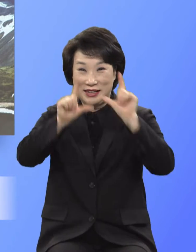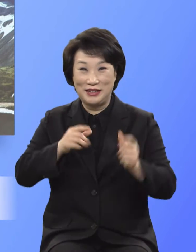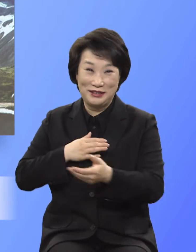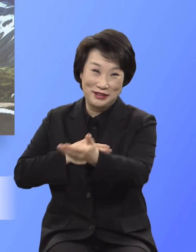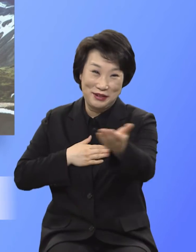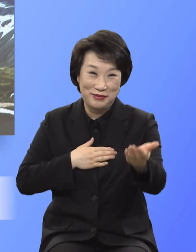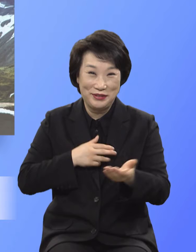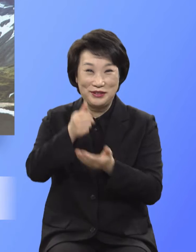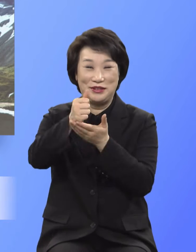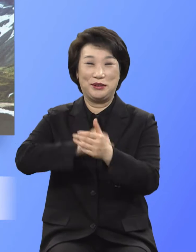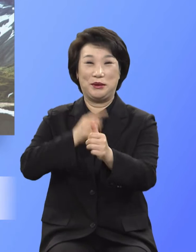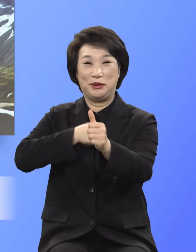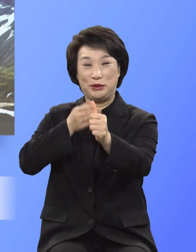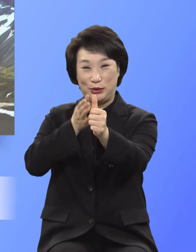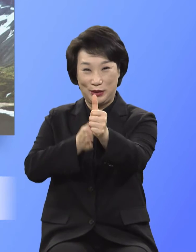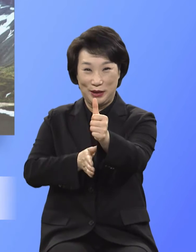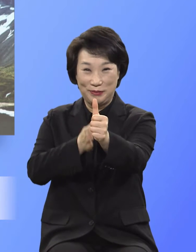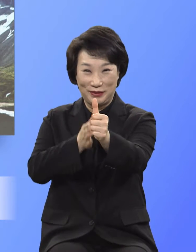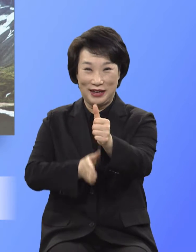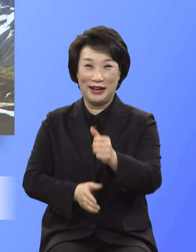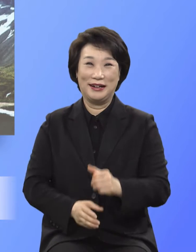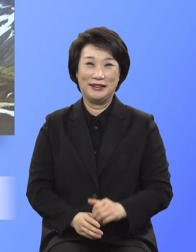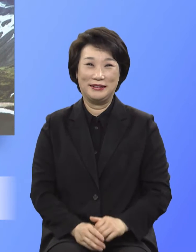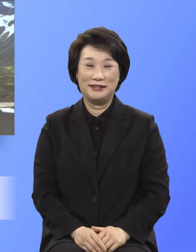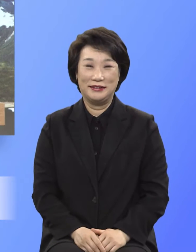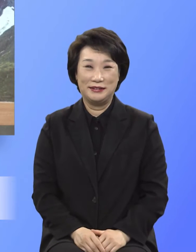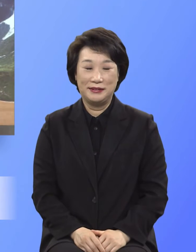여러분 되기를 주님의 이름으로 축원합니다.